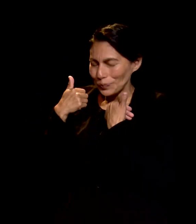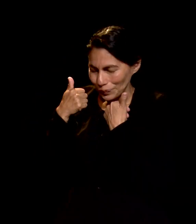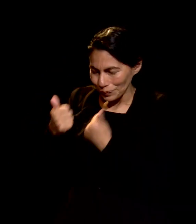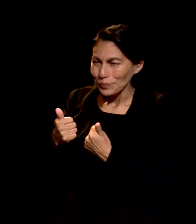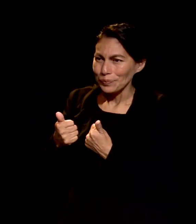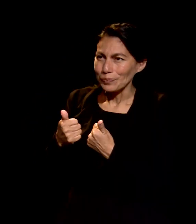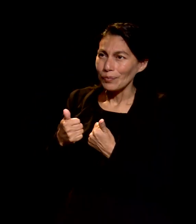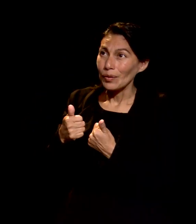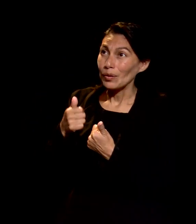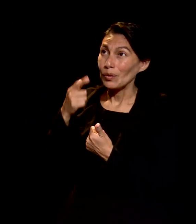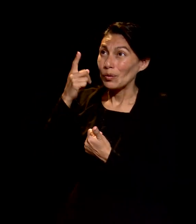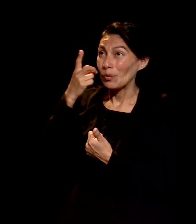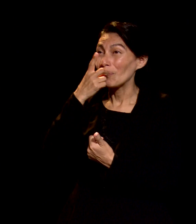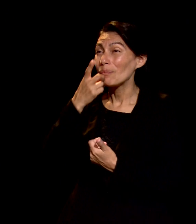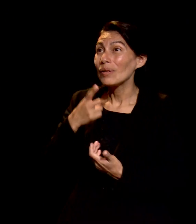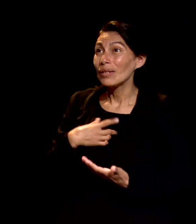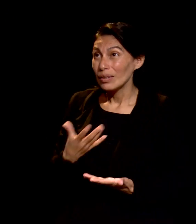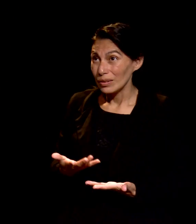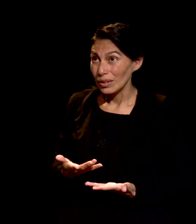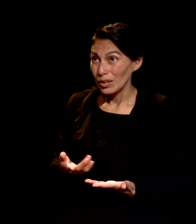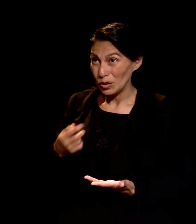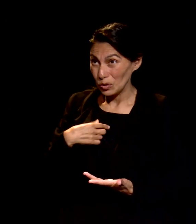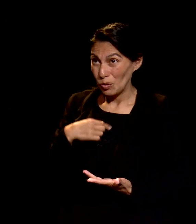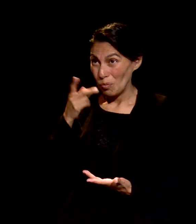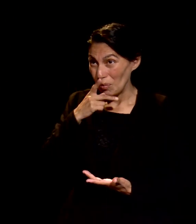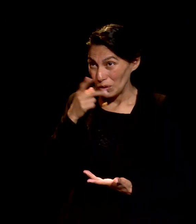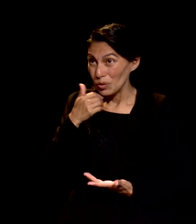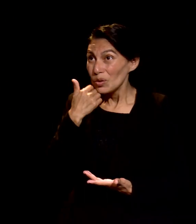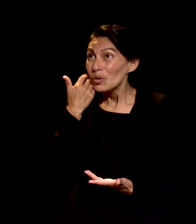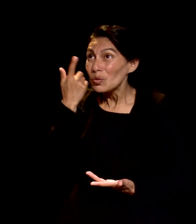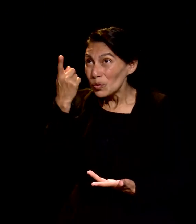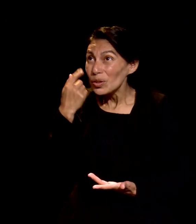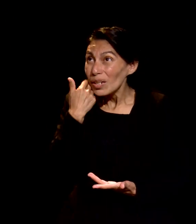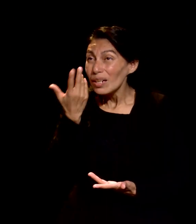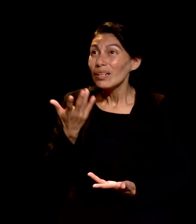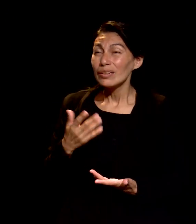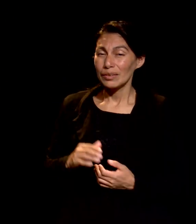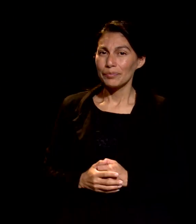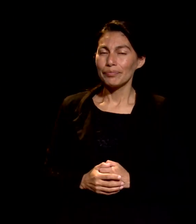Ya entendí qué cosa es lo que tú me quieres decir, que yo vaya, que siga con mi plan.